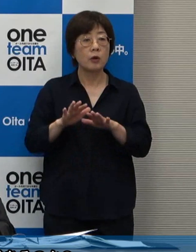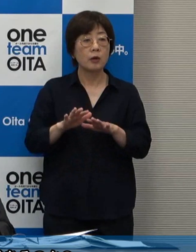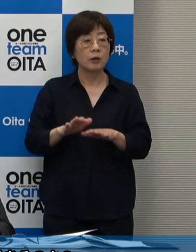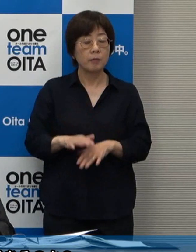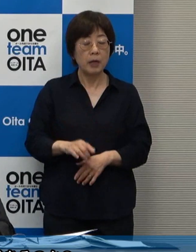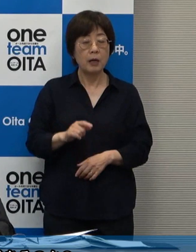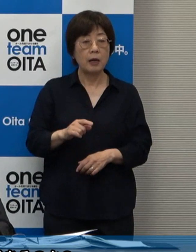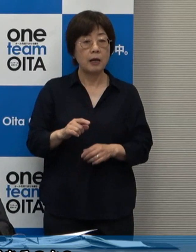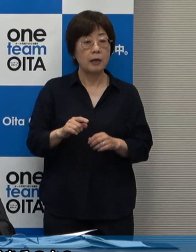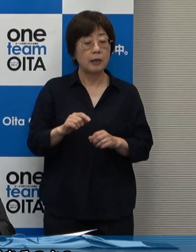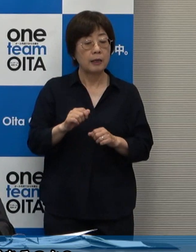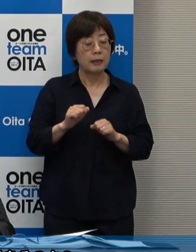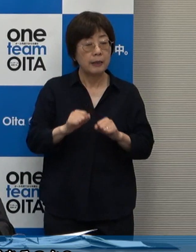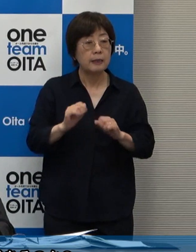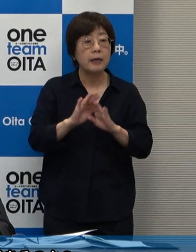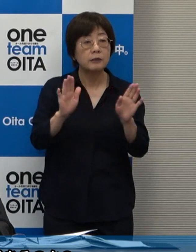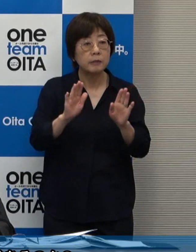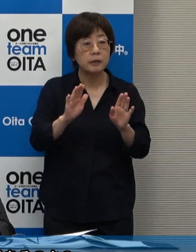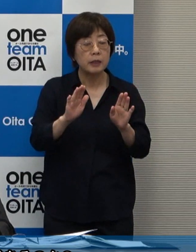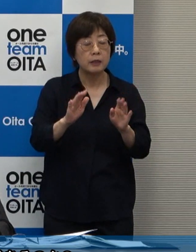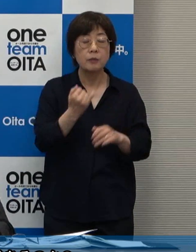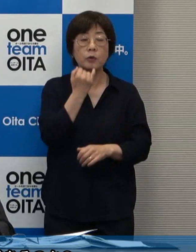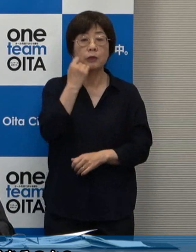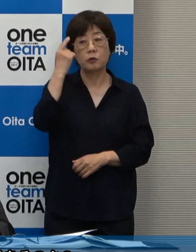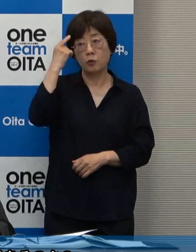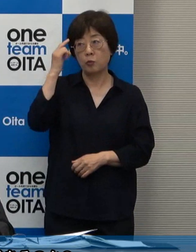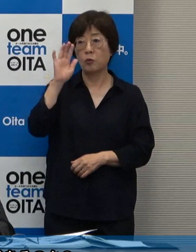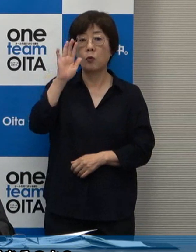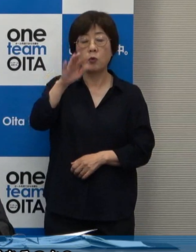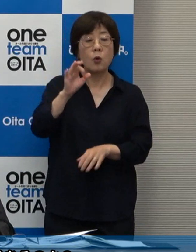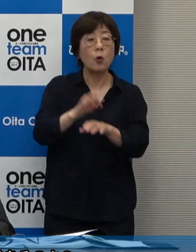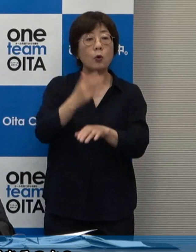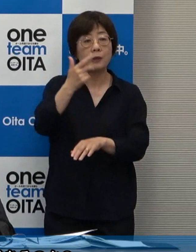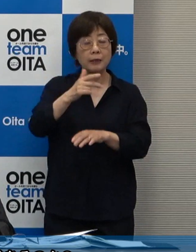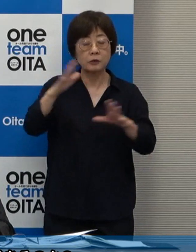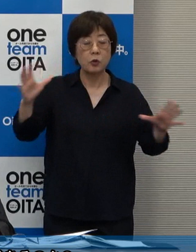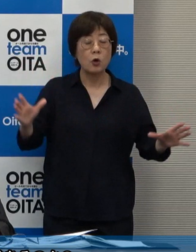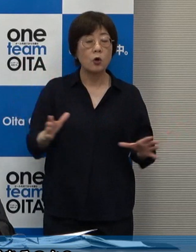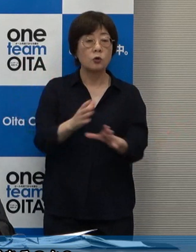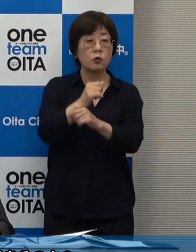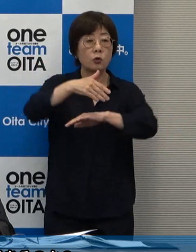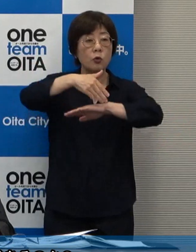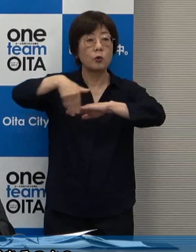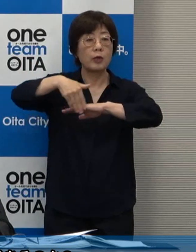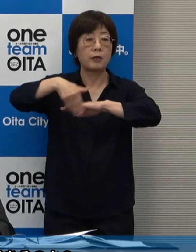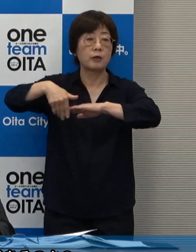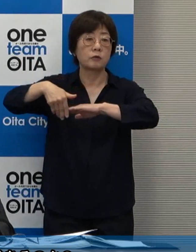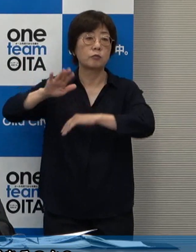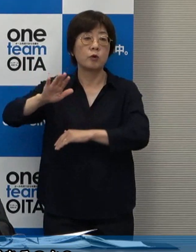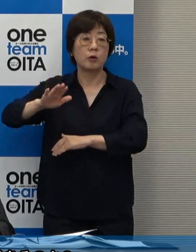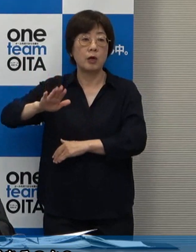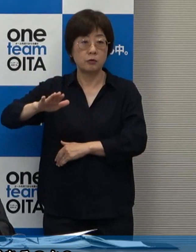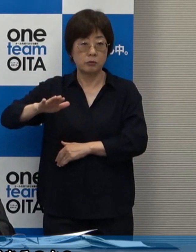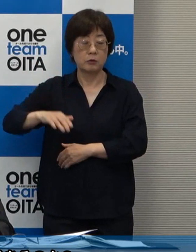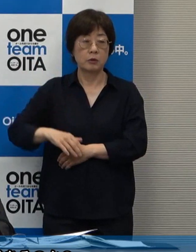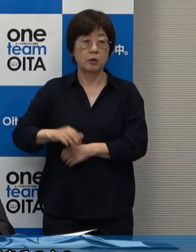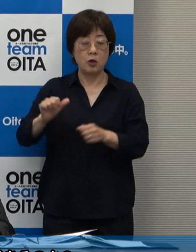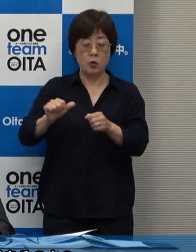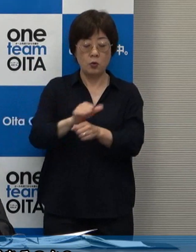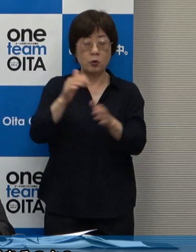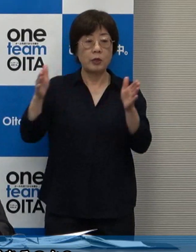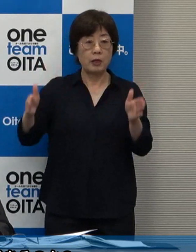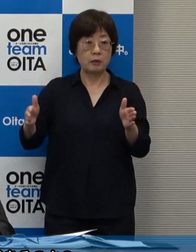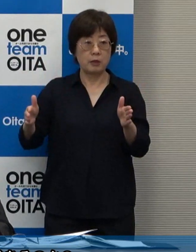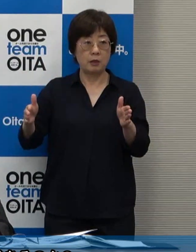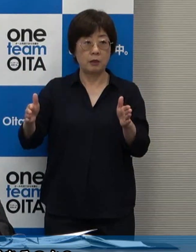でもいいと思います。でこれから大分市の総合計画等々の話がありましたが、これ作って5年計画って